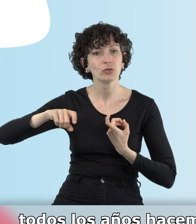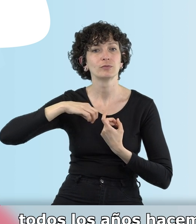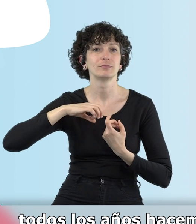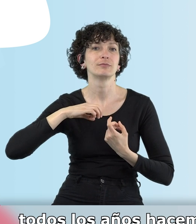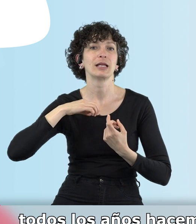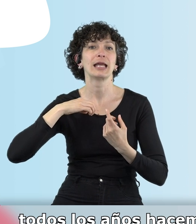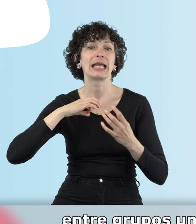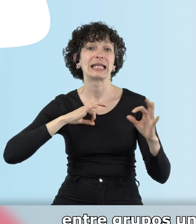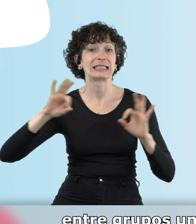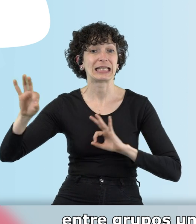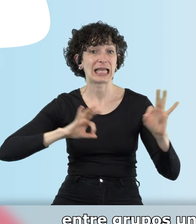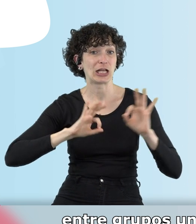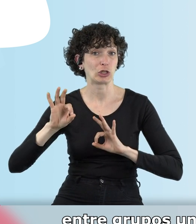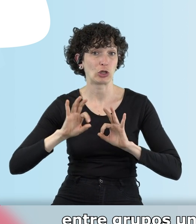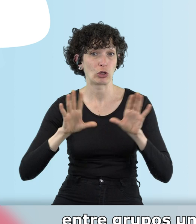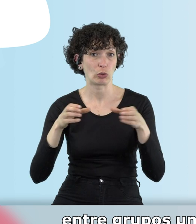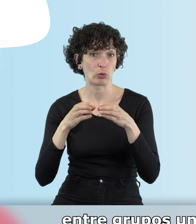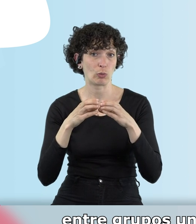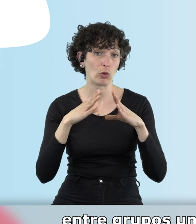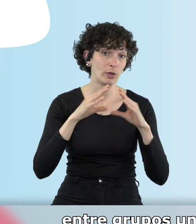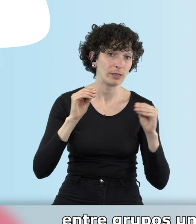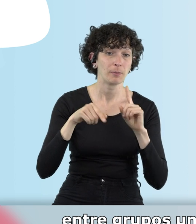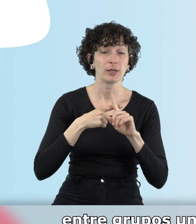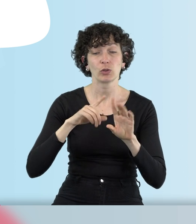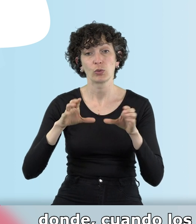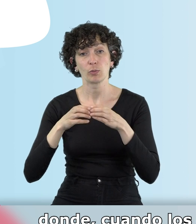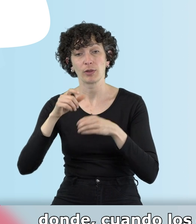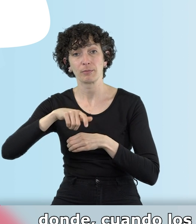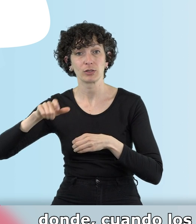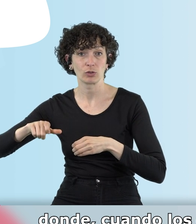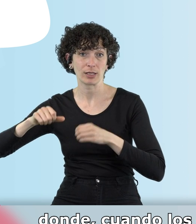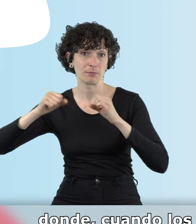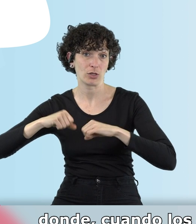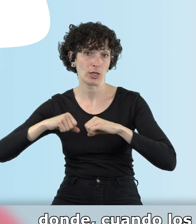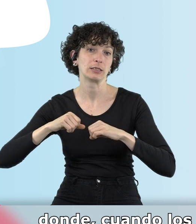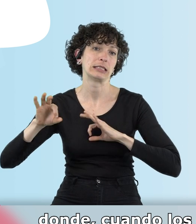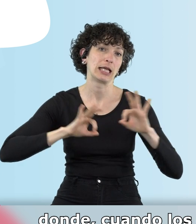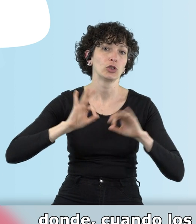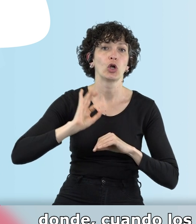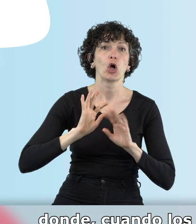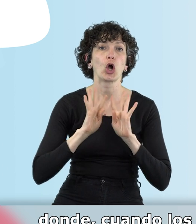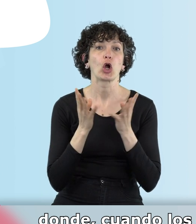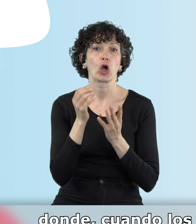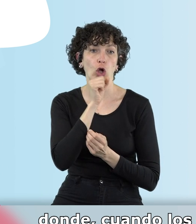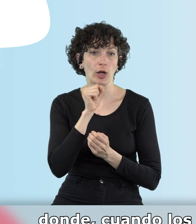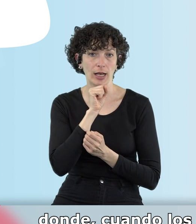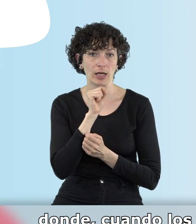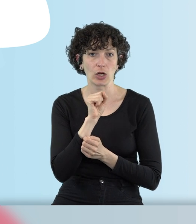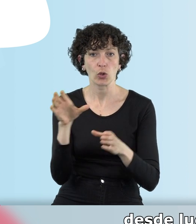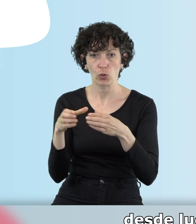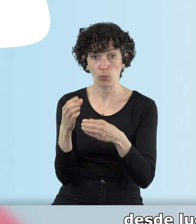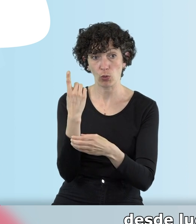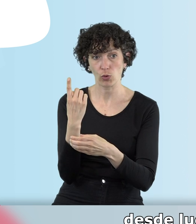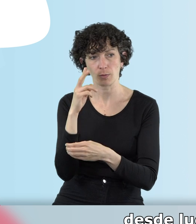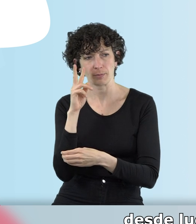intercambios teatrales o corales entre grupos universitarios y grupos de personas mayores, donde cuando los dos colectivos ven cómo interactúa el